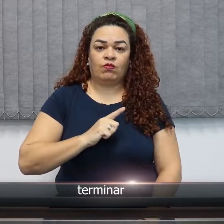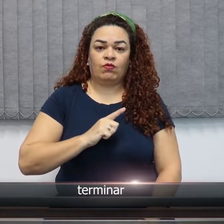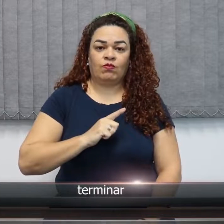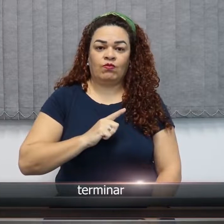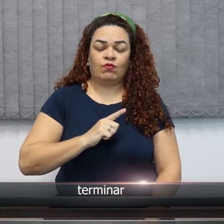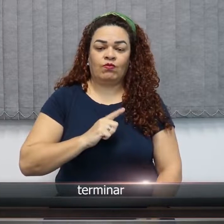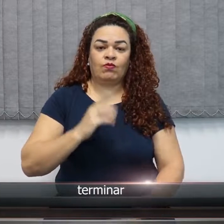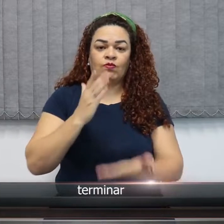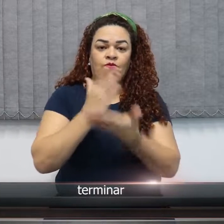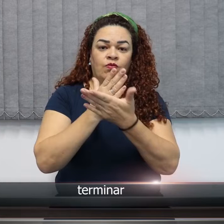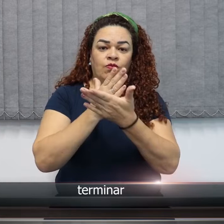terminar,